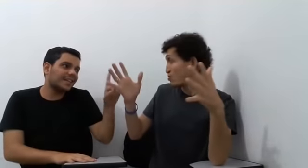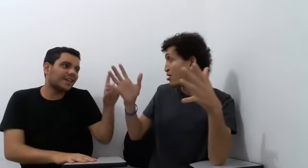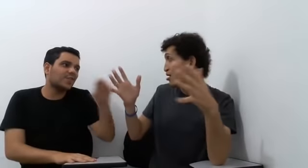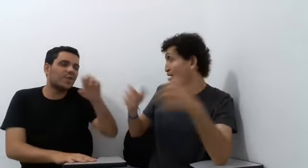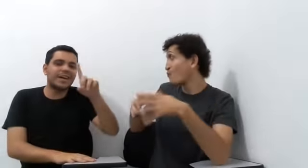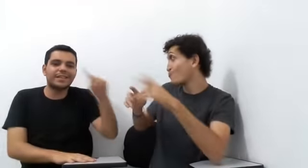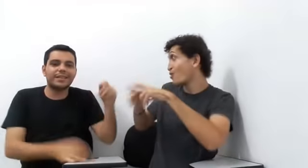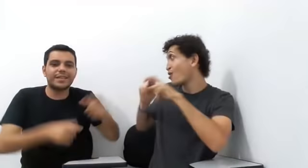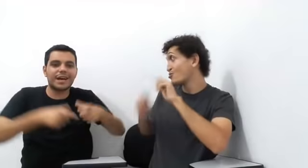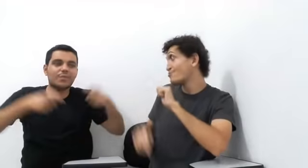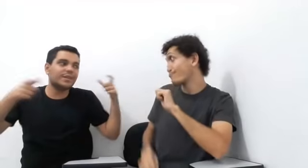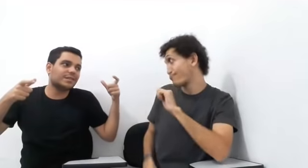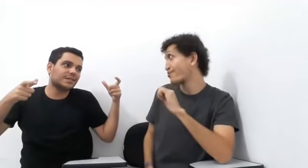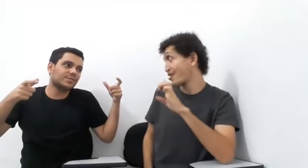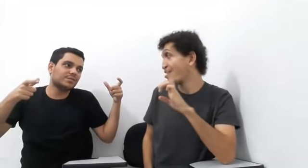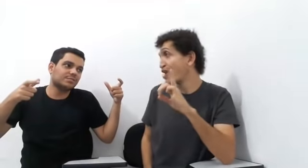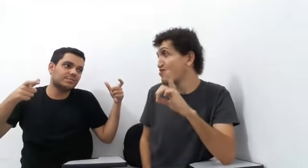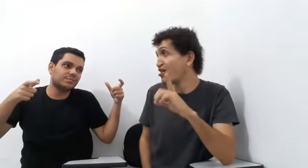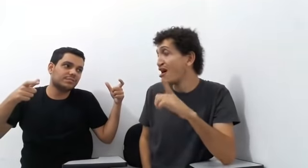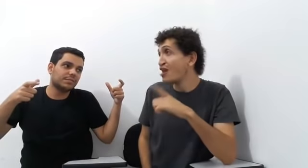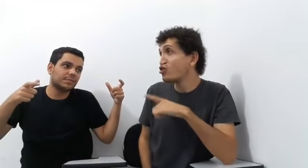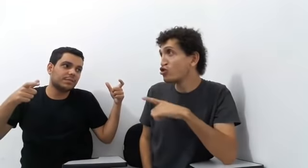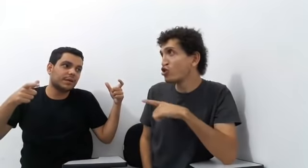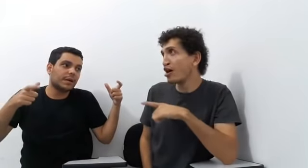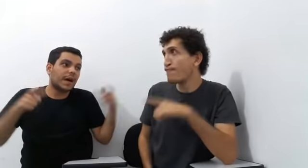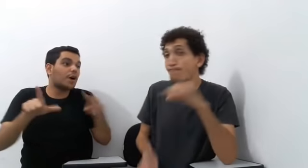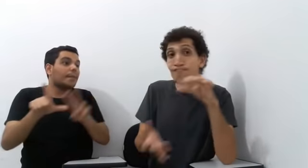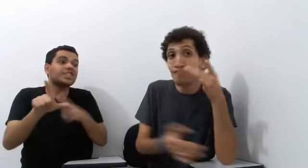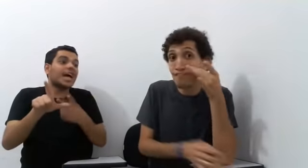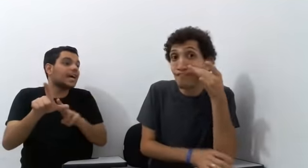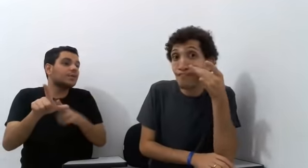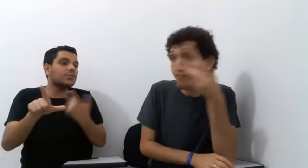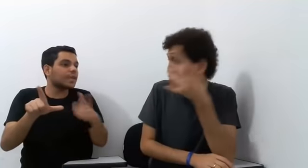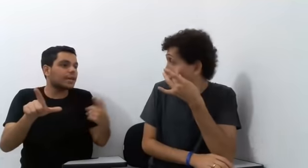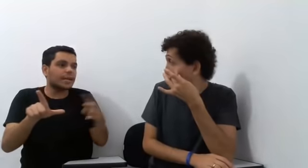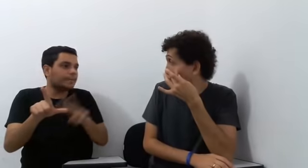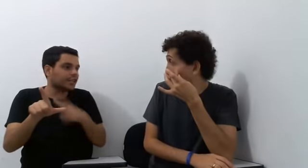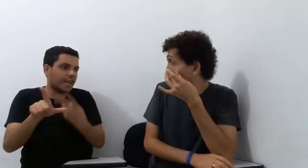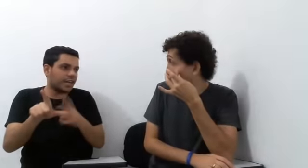né? Com EAD está aumentando. EAD. Agora bacharel não tem, né? Bacharel.